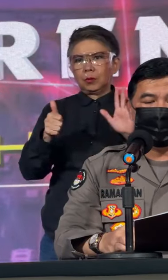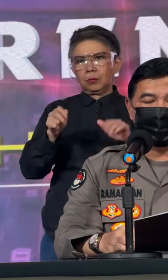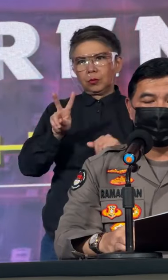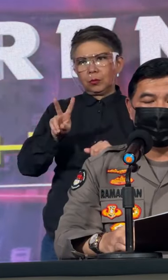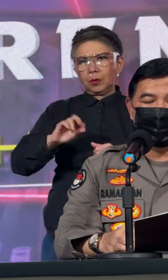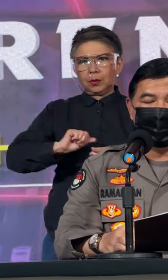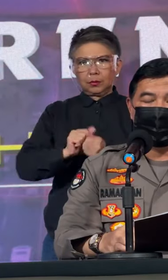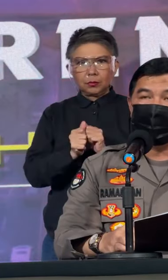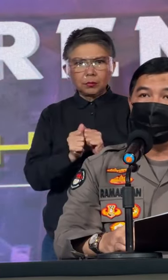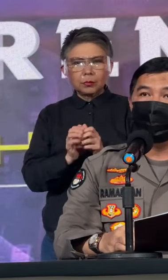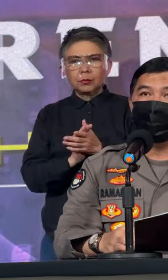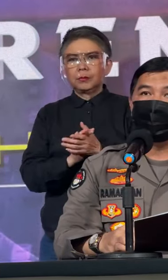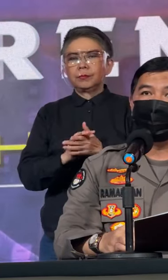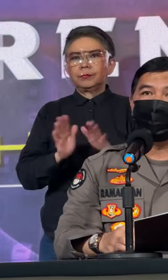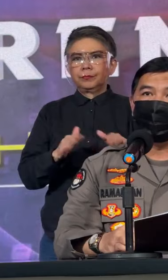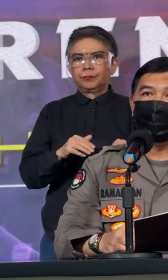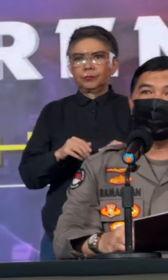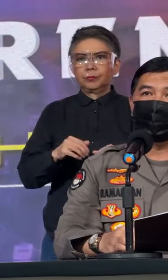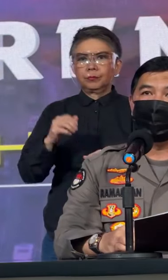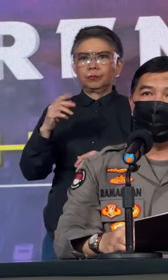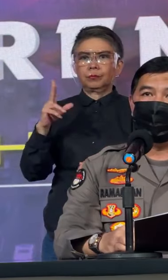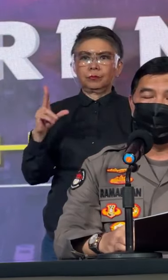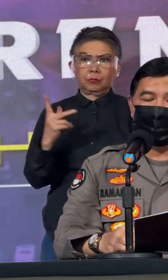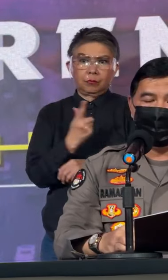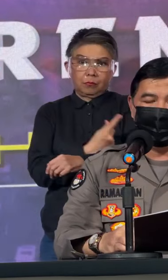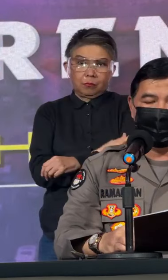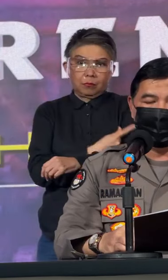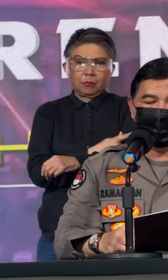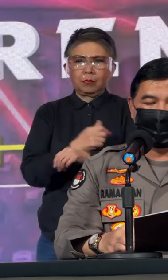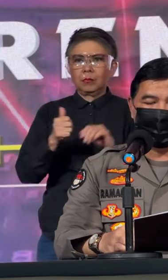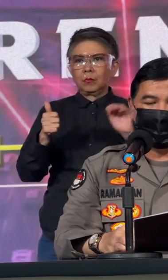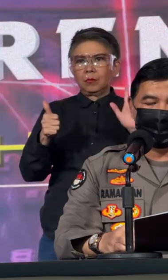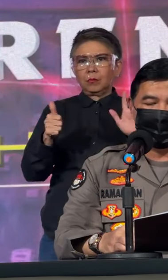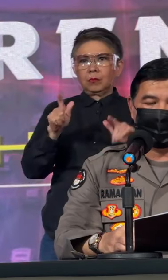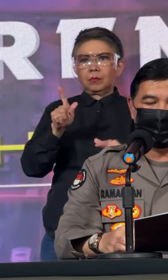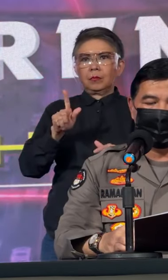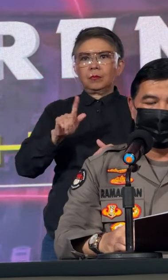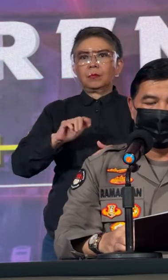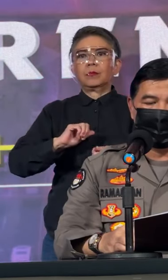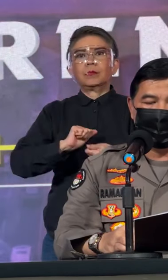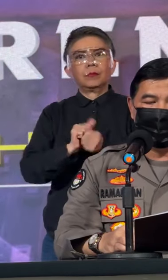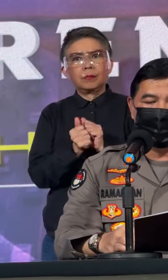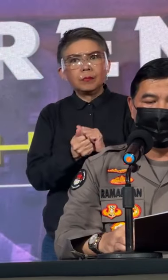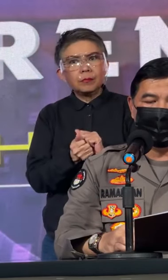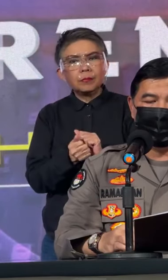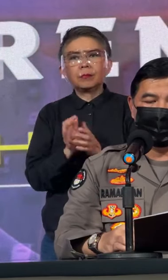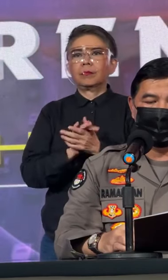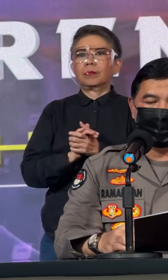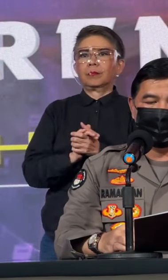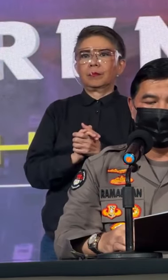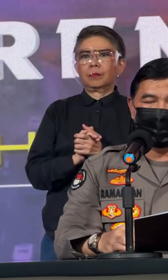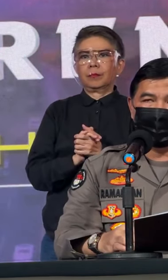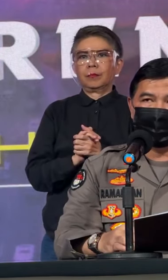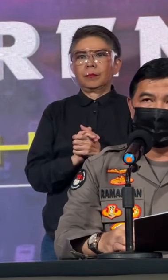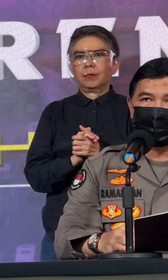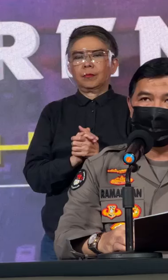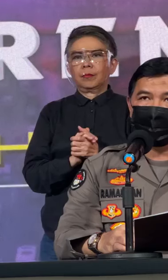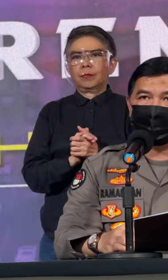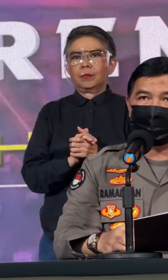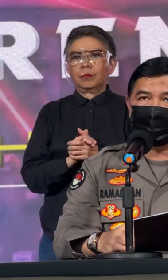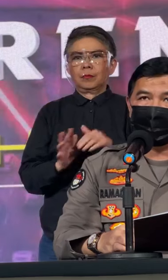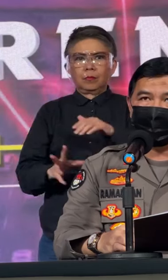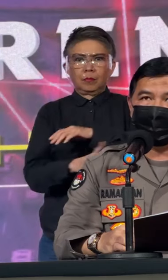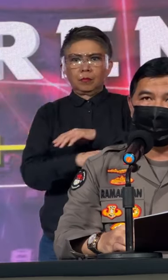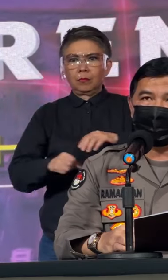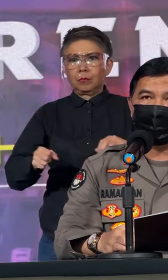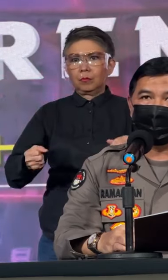62 kasus, kemudian narkotika 61 kasus, kemudian